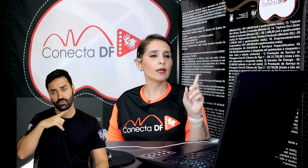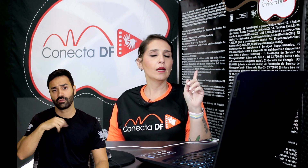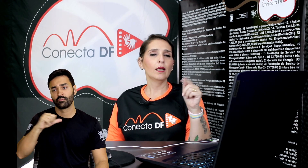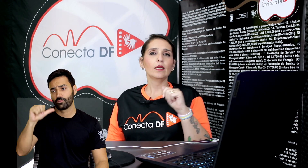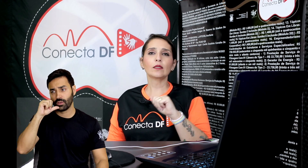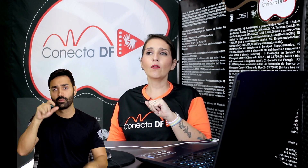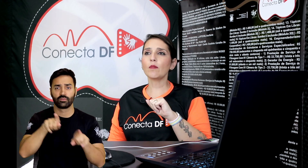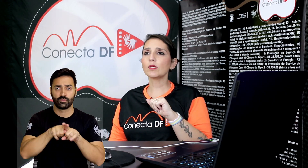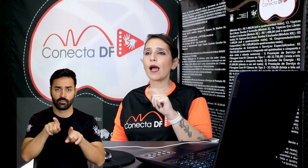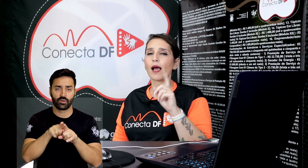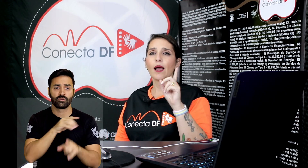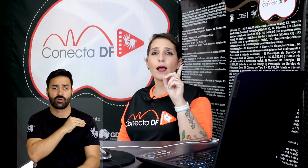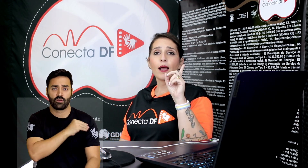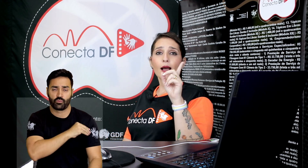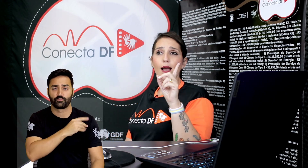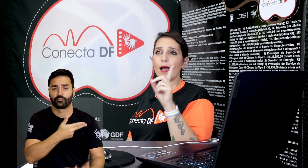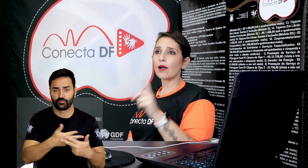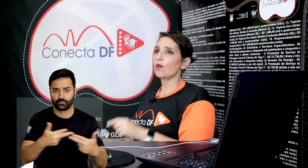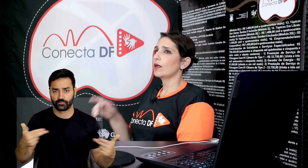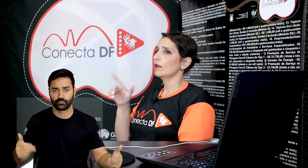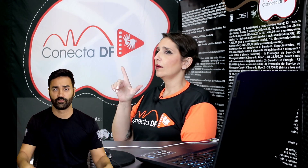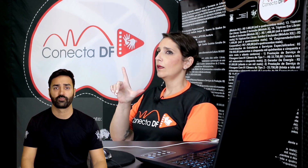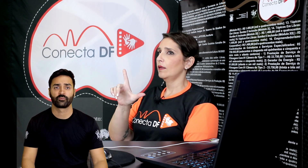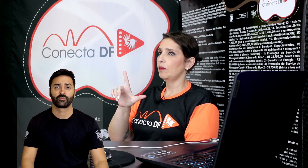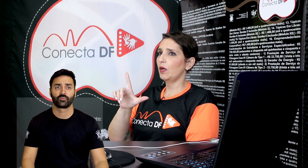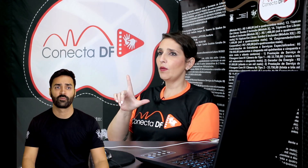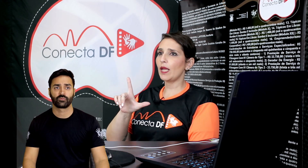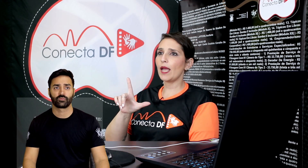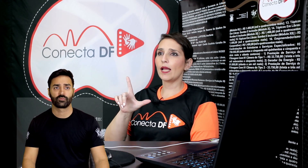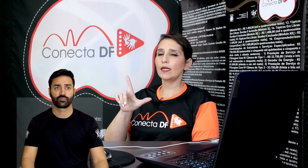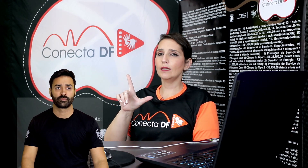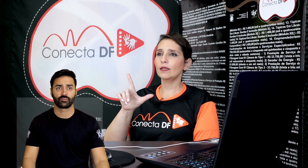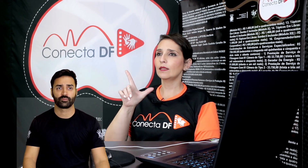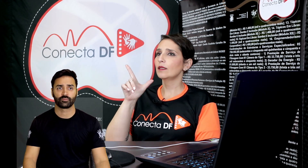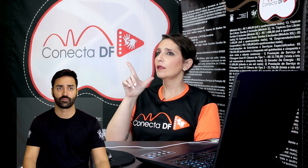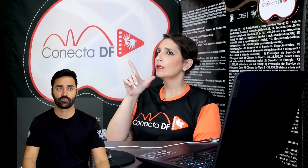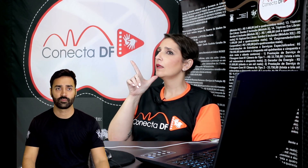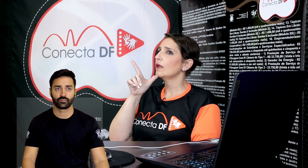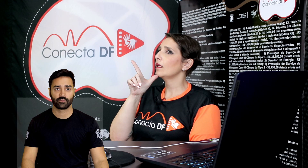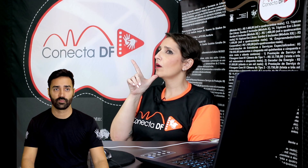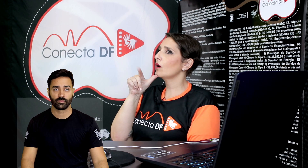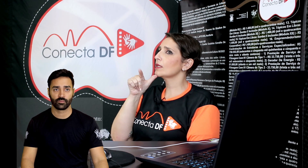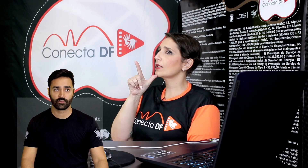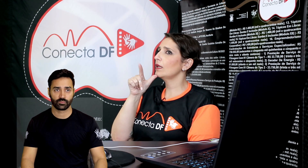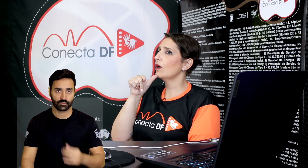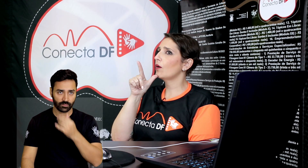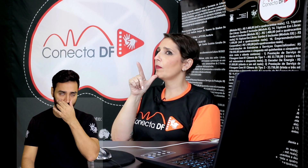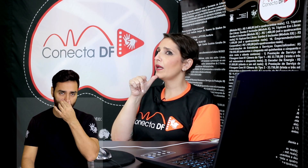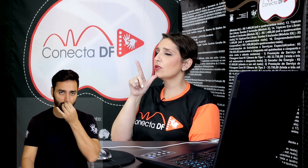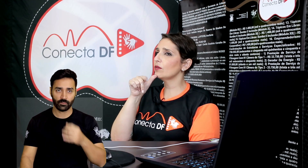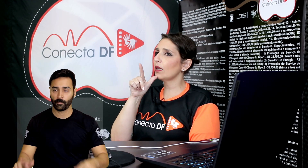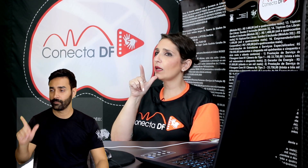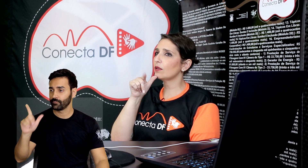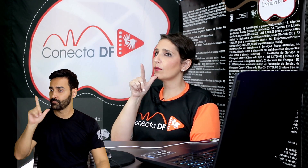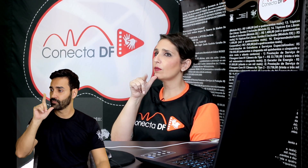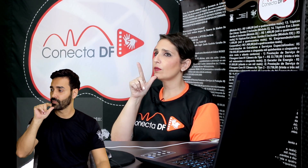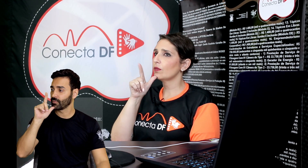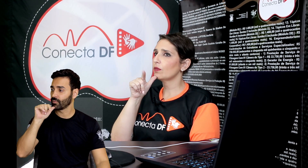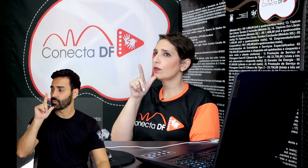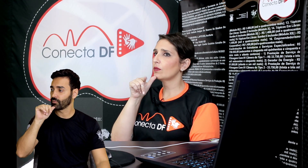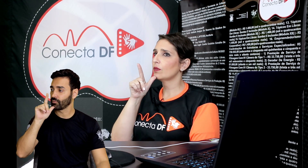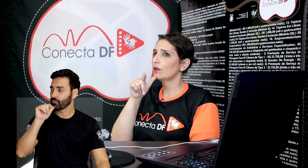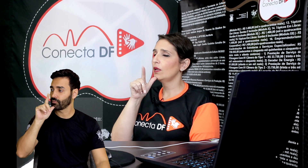né? Então, vamos lá. Água, mão em L, encosta aqui, ó, mexe o dedo.